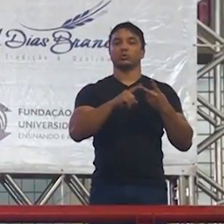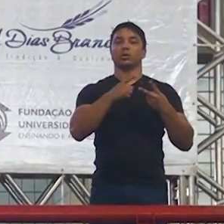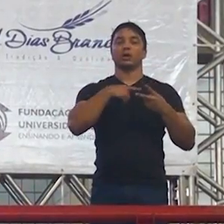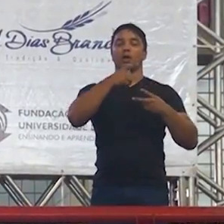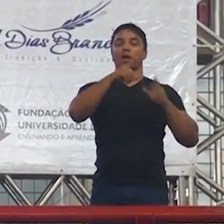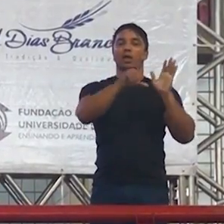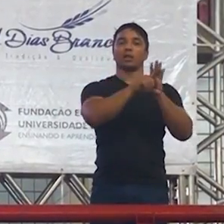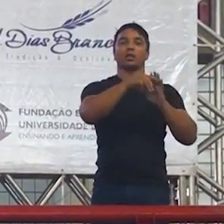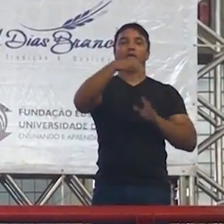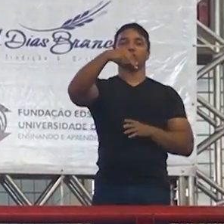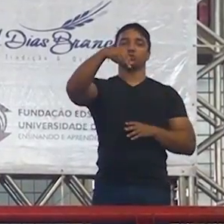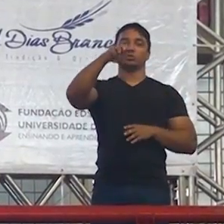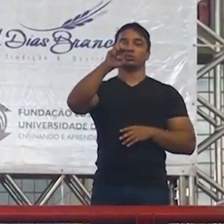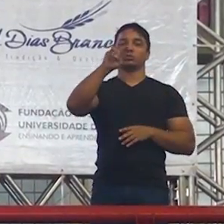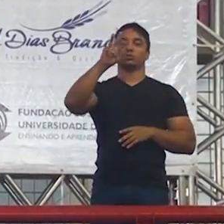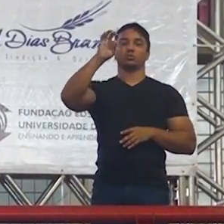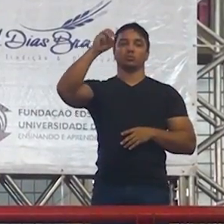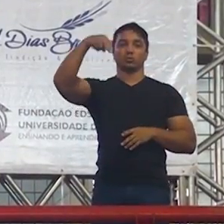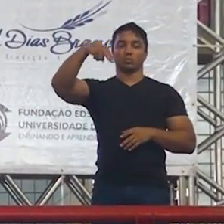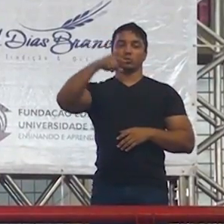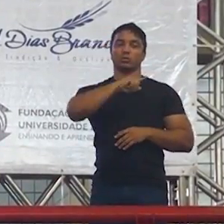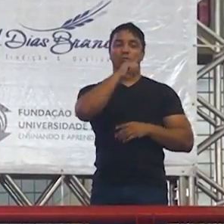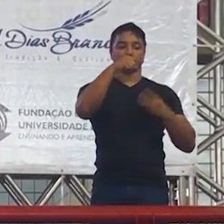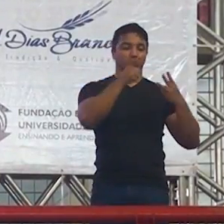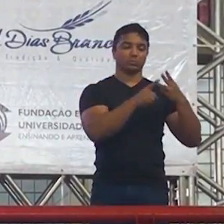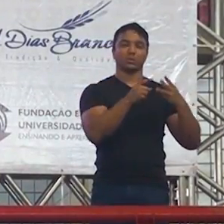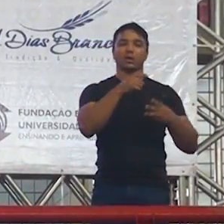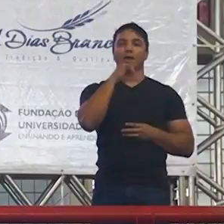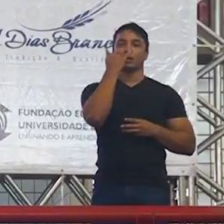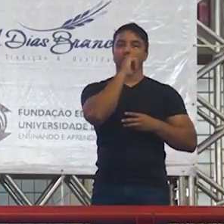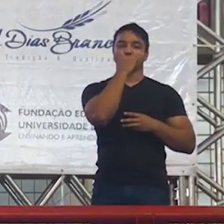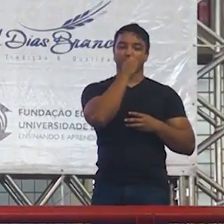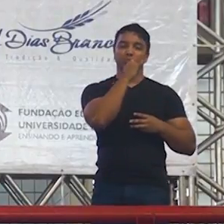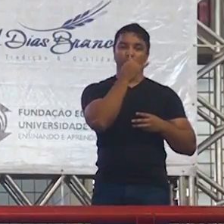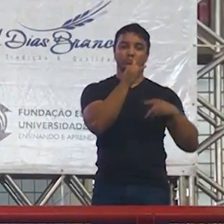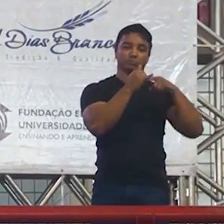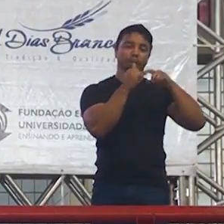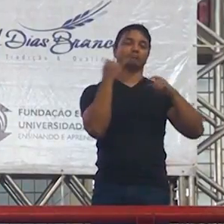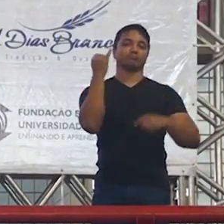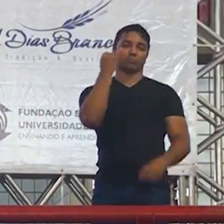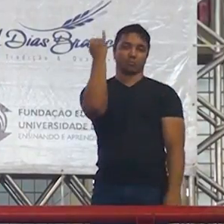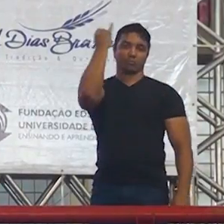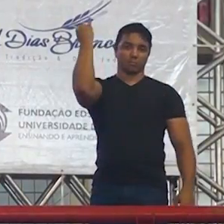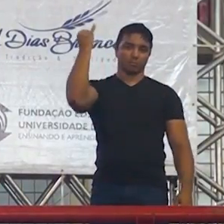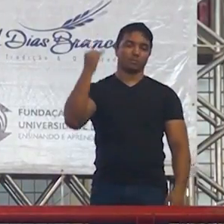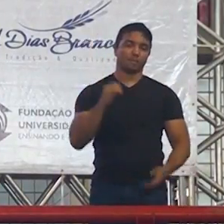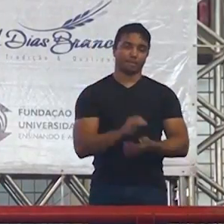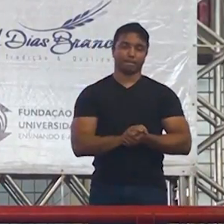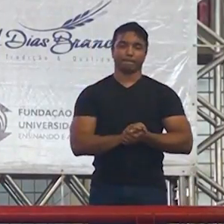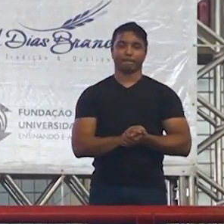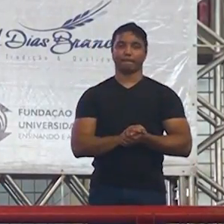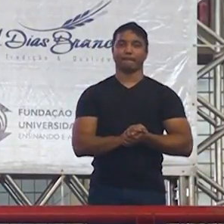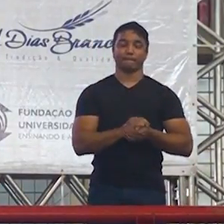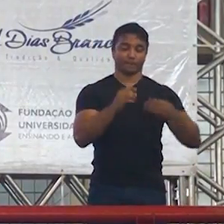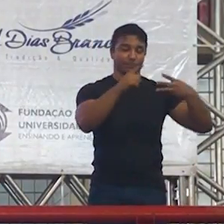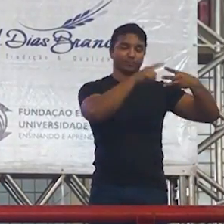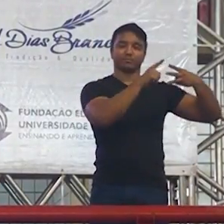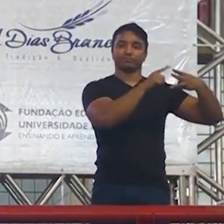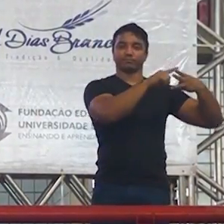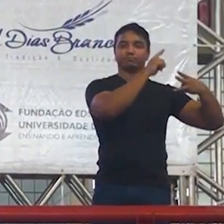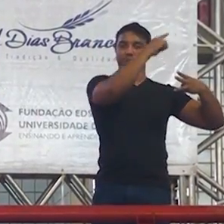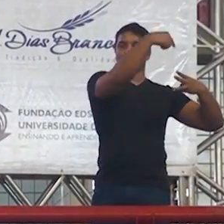Newton. E terceiro, circuito elétrico. Vocês vão ver isso também, a partir de fenômenos ondulatórios e as leis de Newton, tá